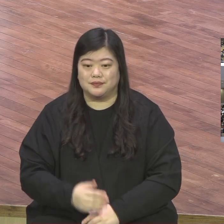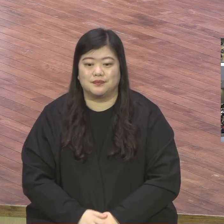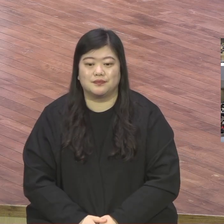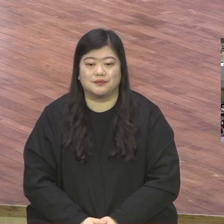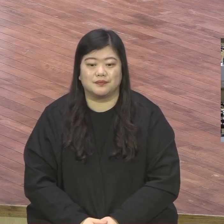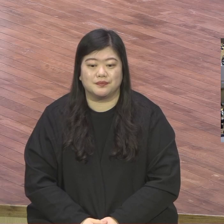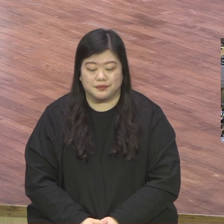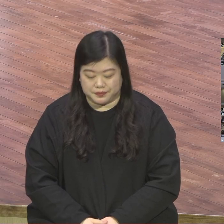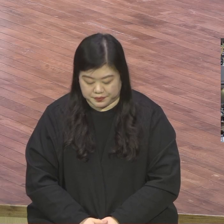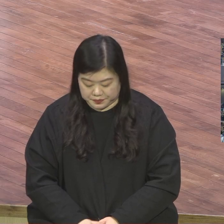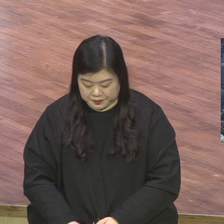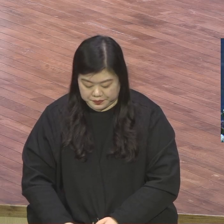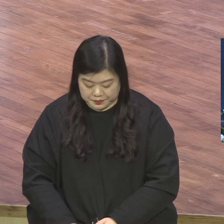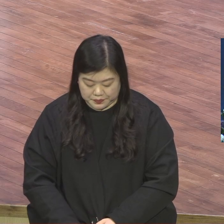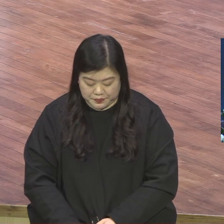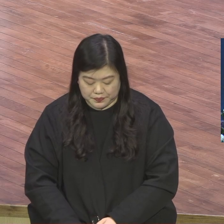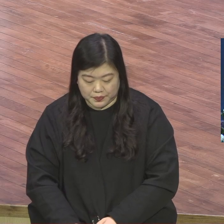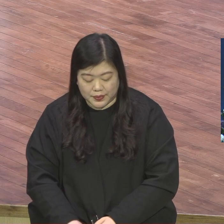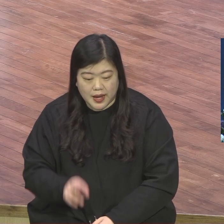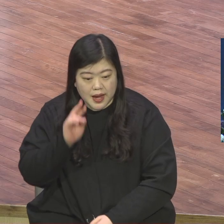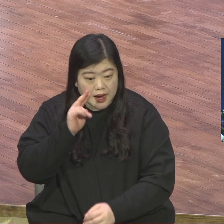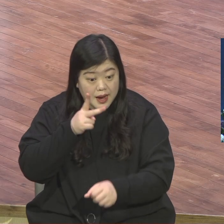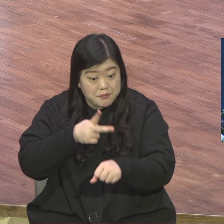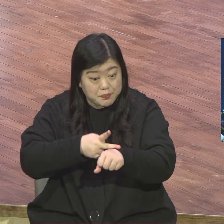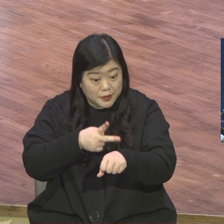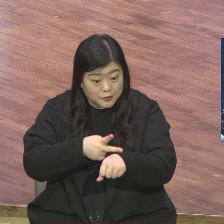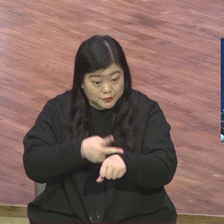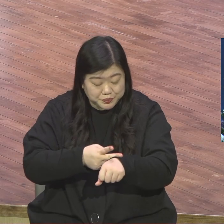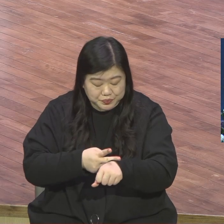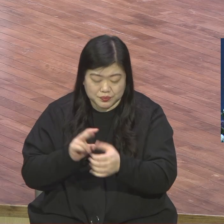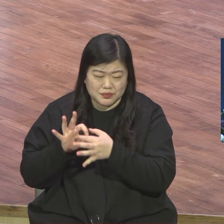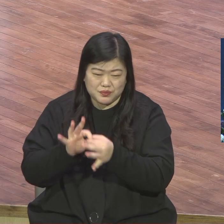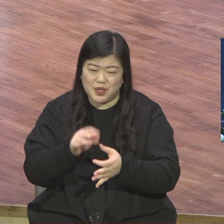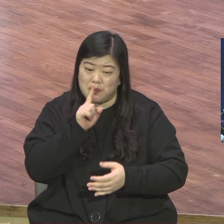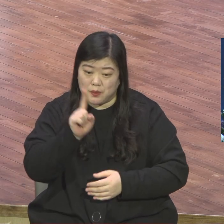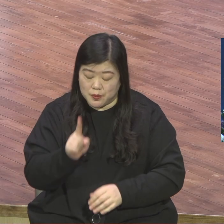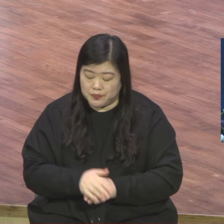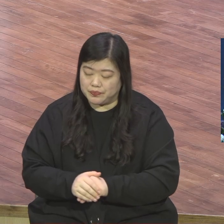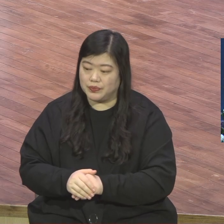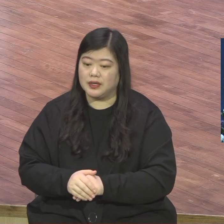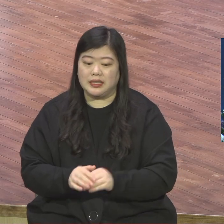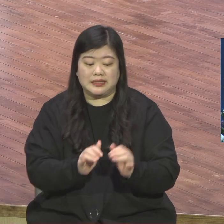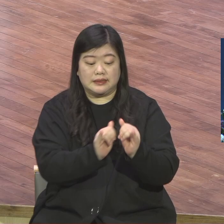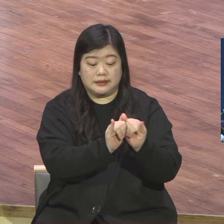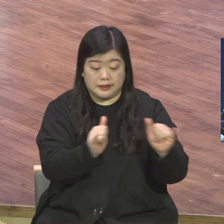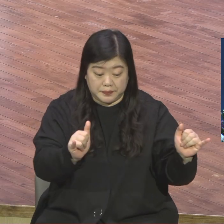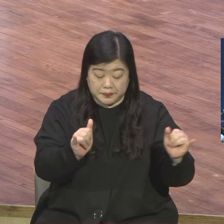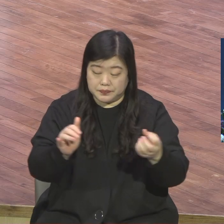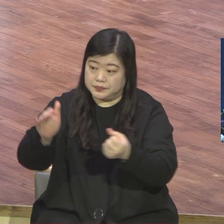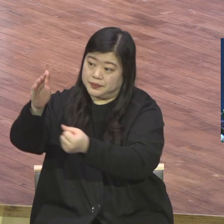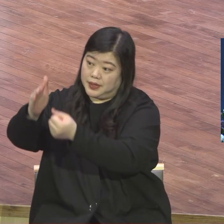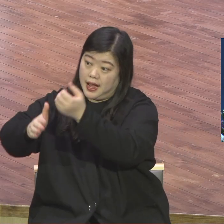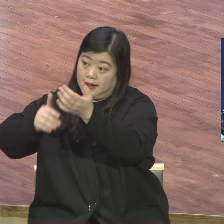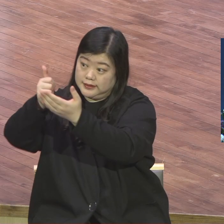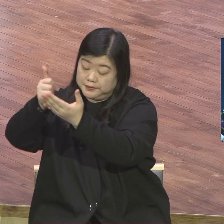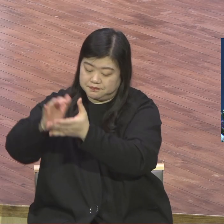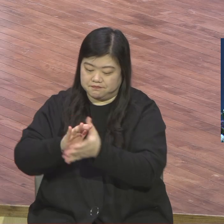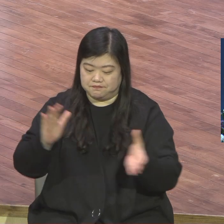바울은 하나님과의 화평을 지속적으로 그렇게 누리는 삶이